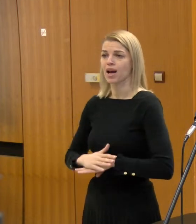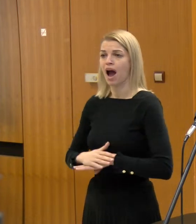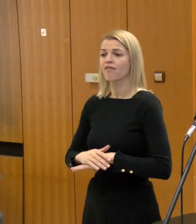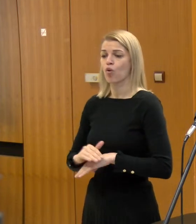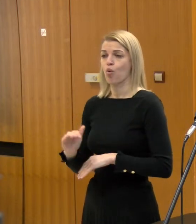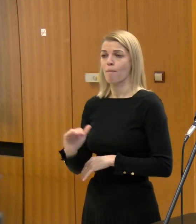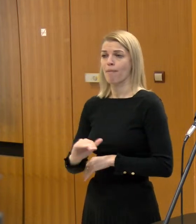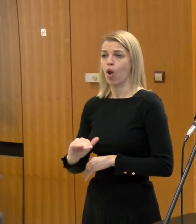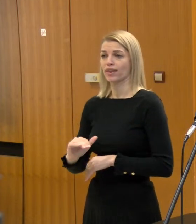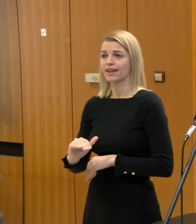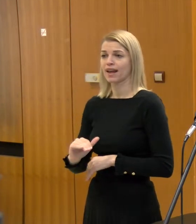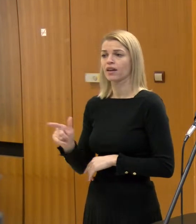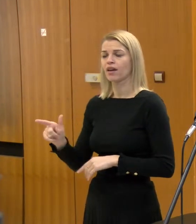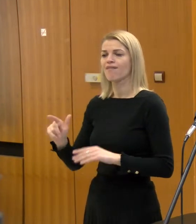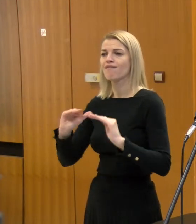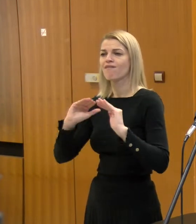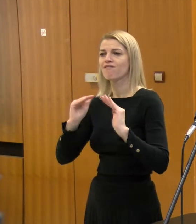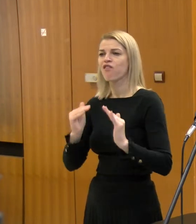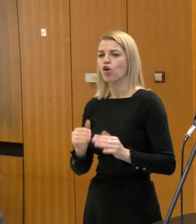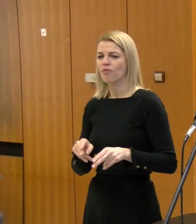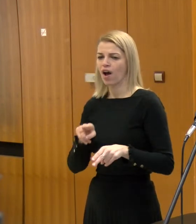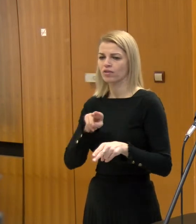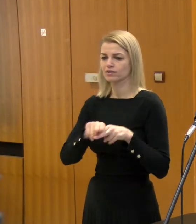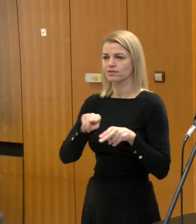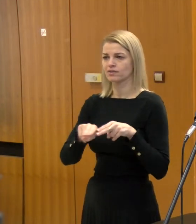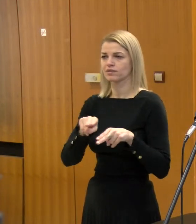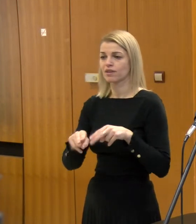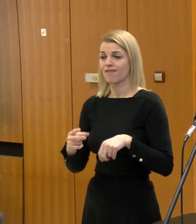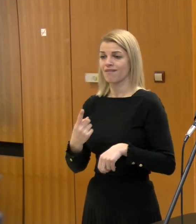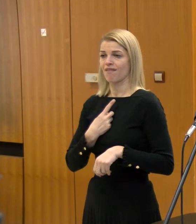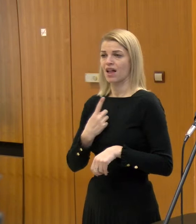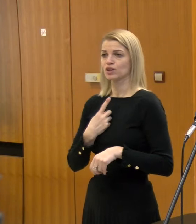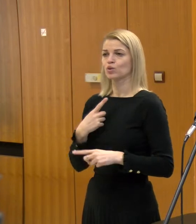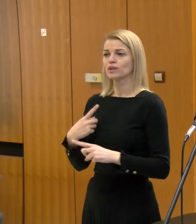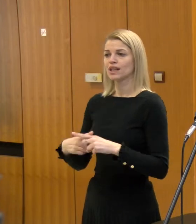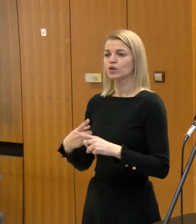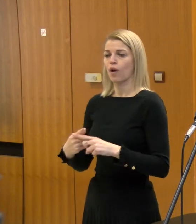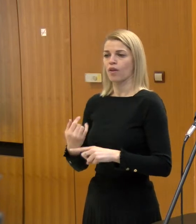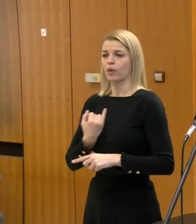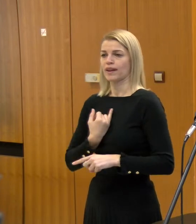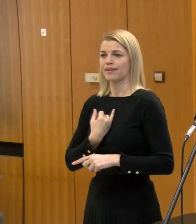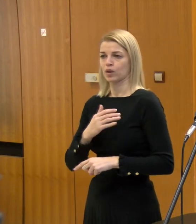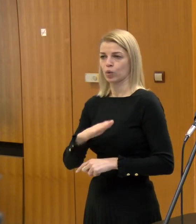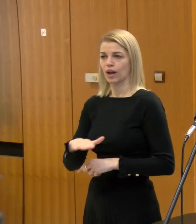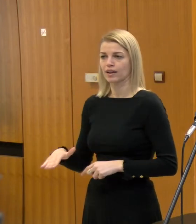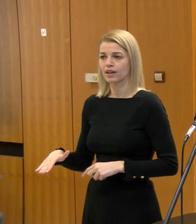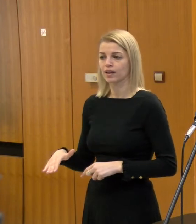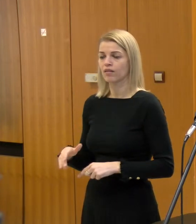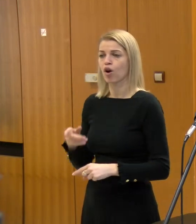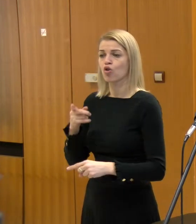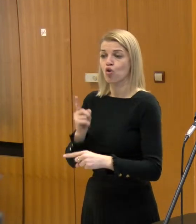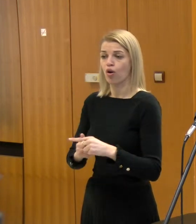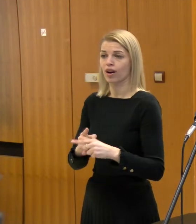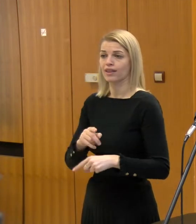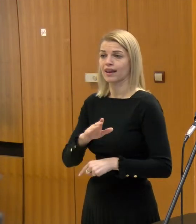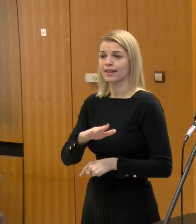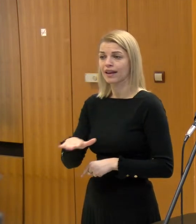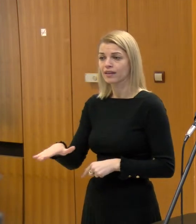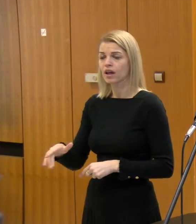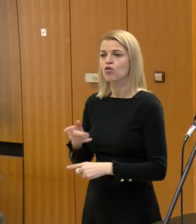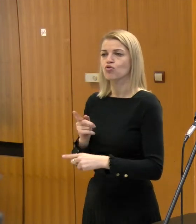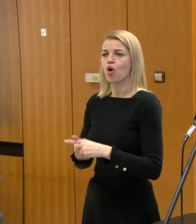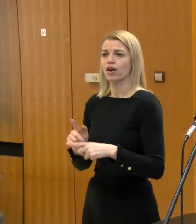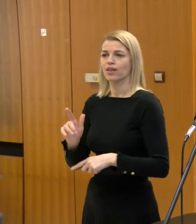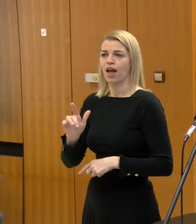u maloletých detí formovať vlastnú sexuálnu identitu detí, konkrétnych detí v konkrétnej